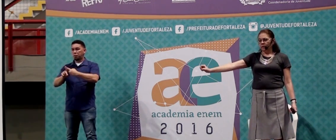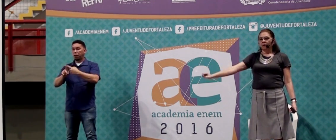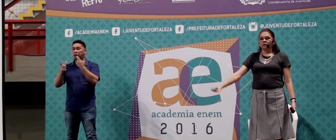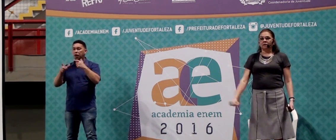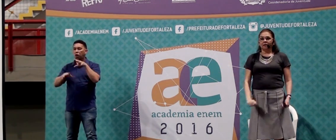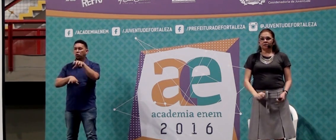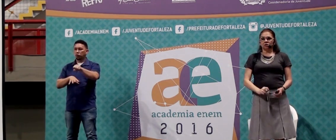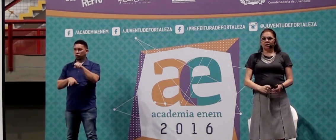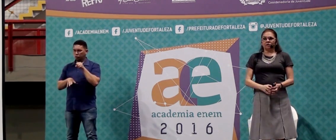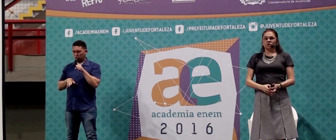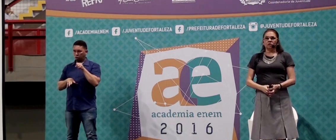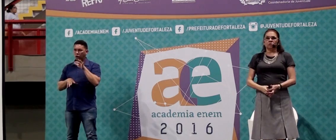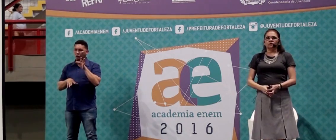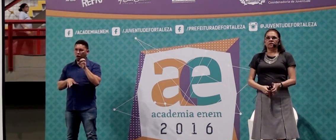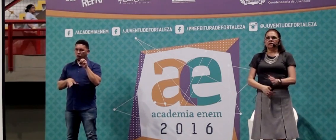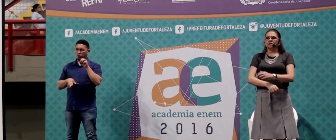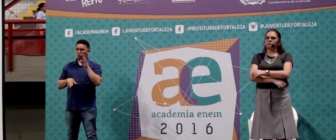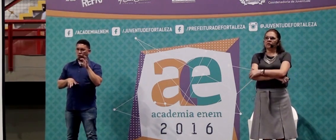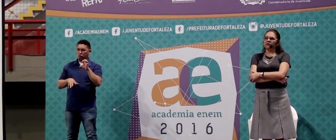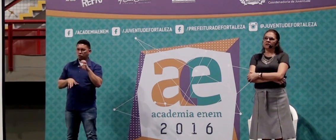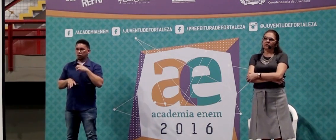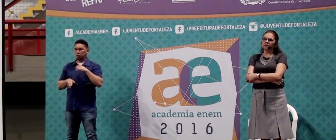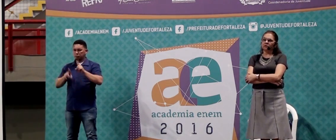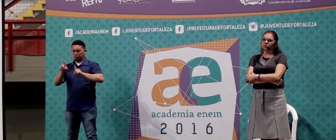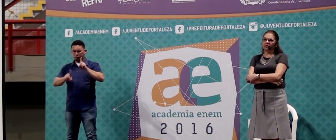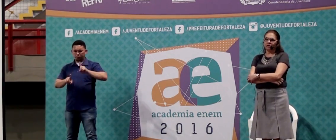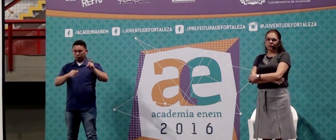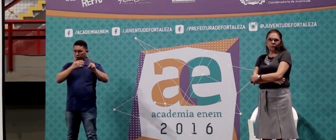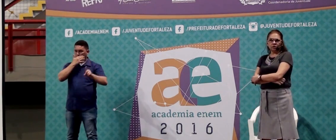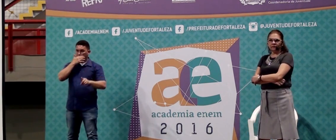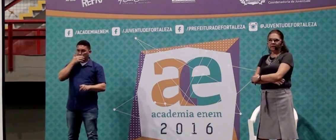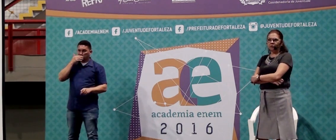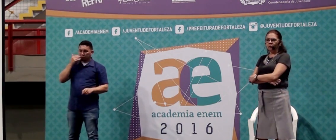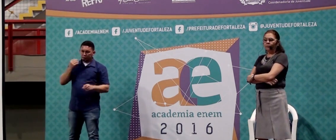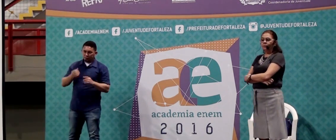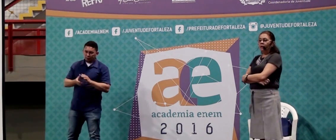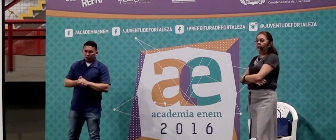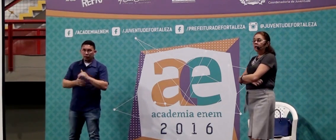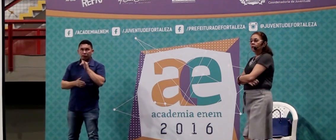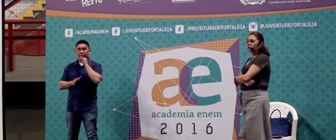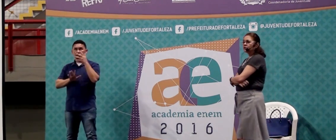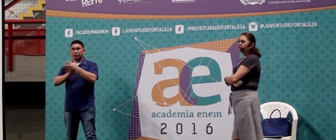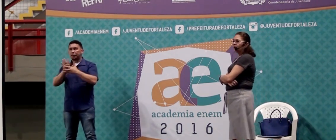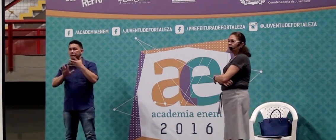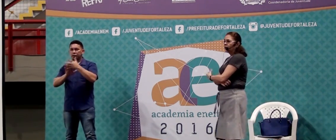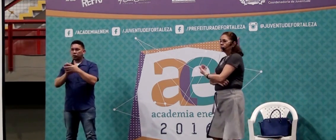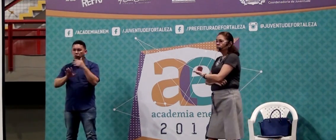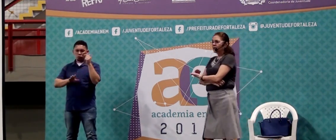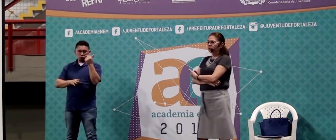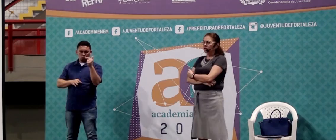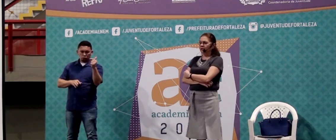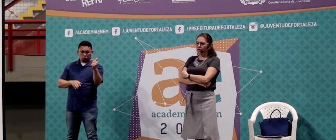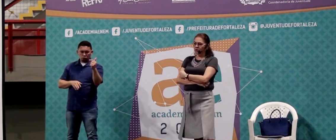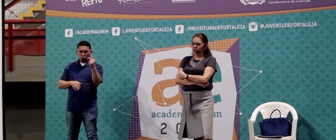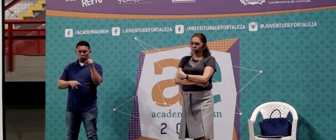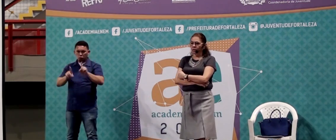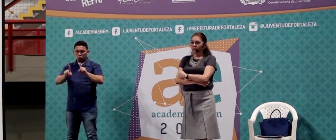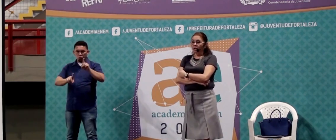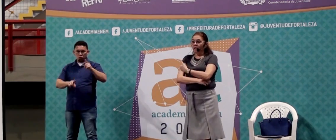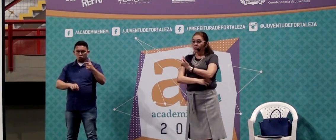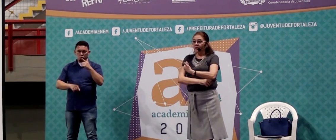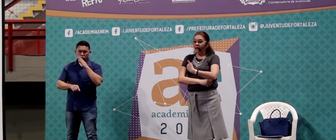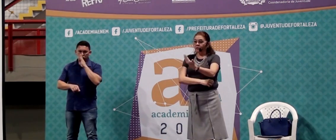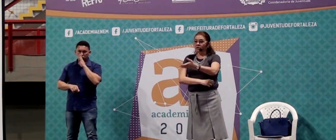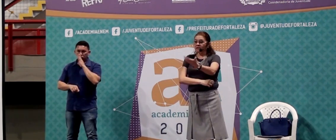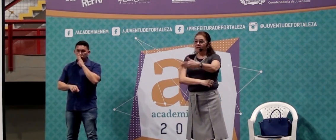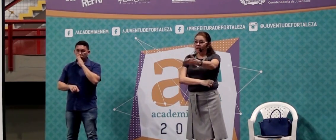fonte. Dado estatístico, você diz, professora, se no texto motivador não tiver um dado estatístico,